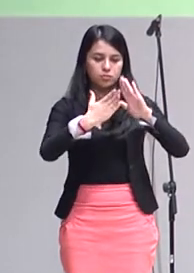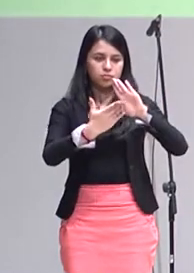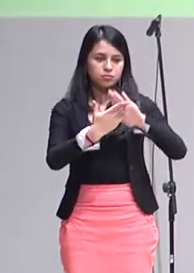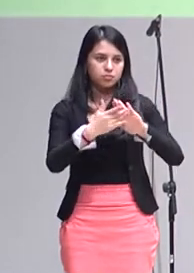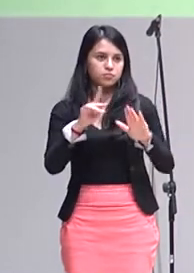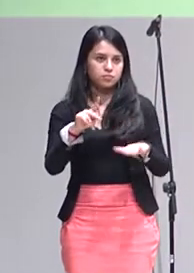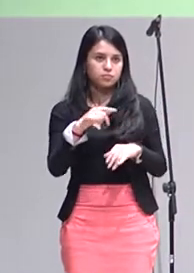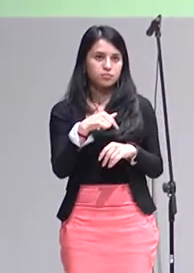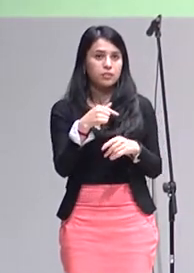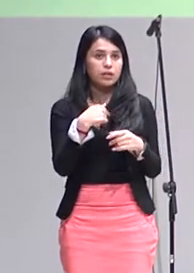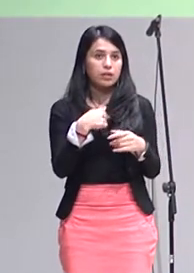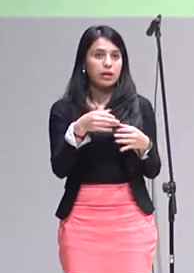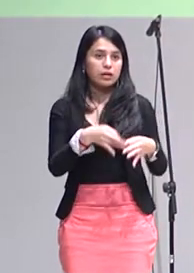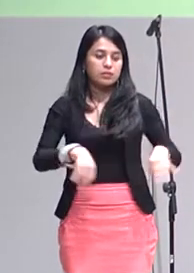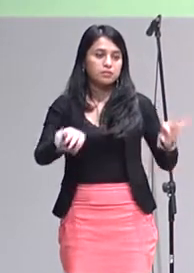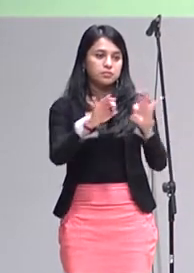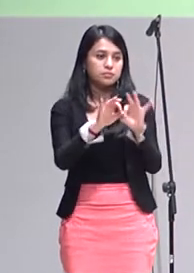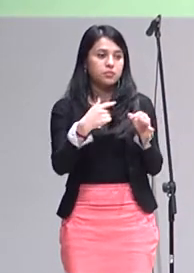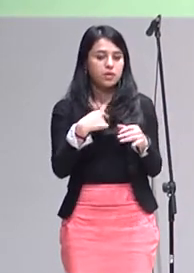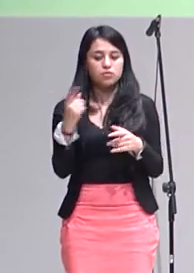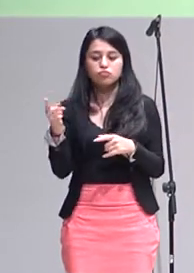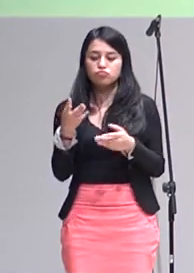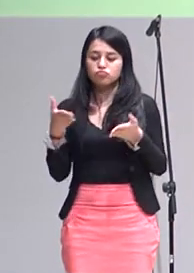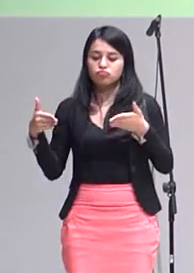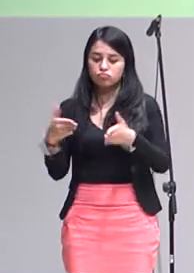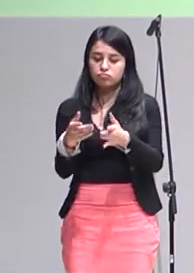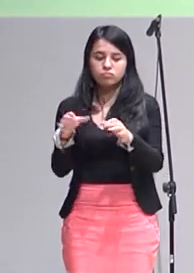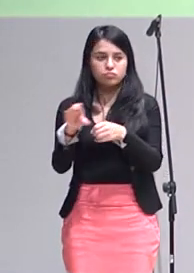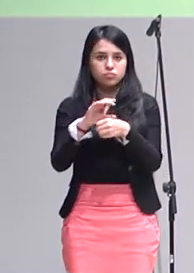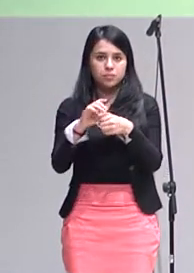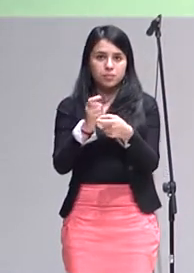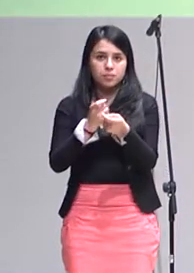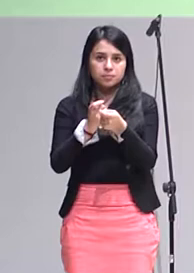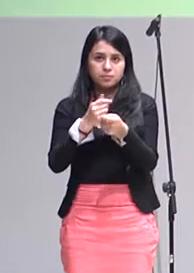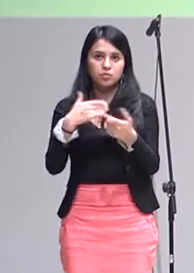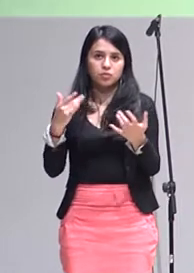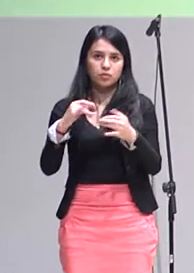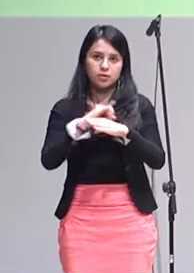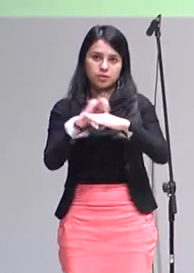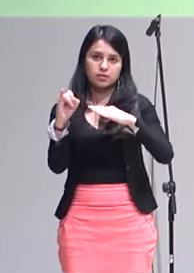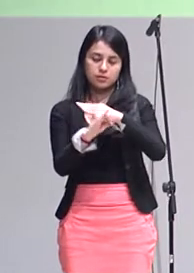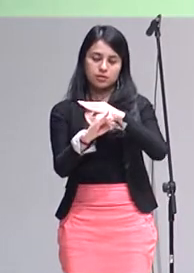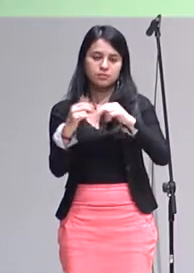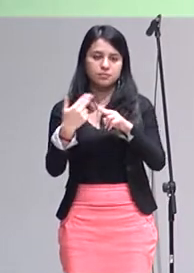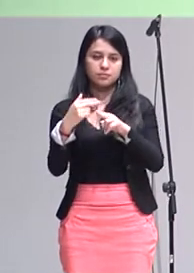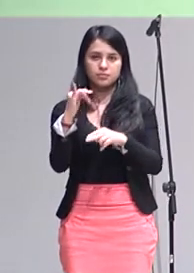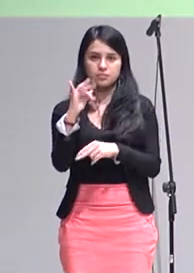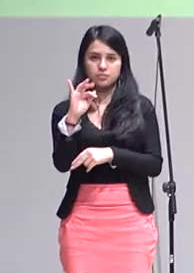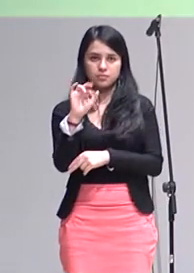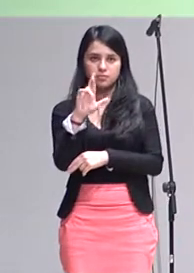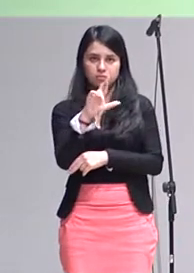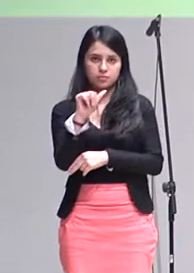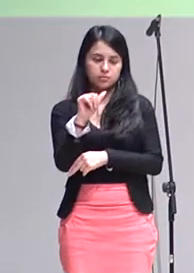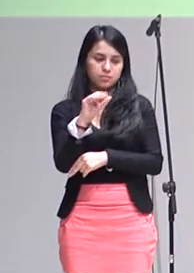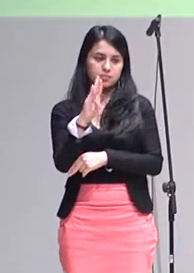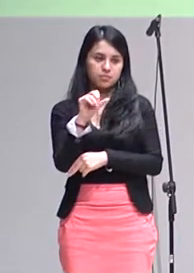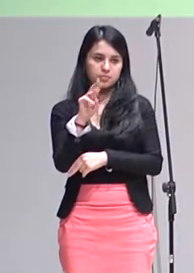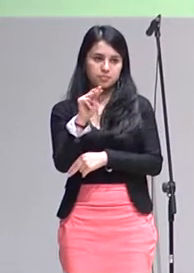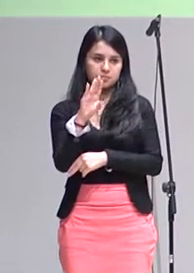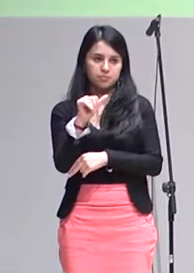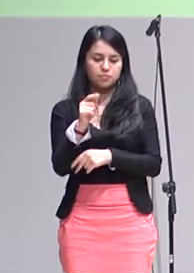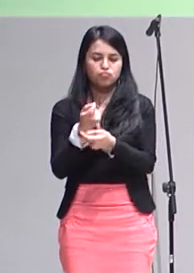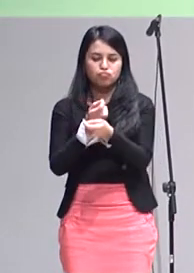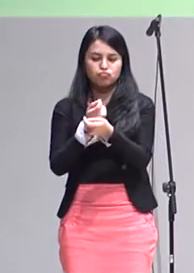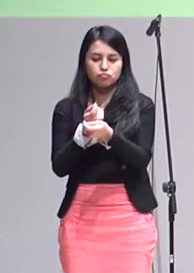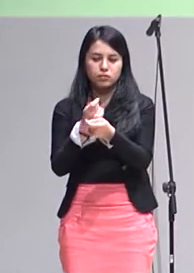Oro. Bueno, es un corregimiento. Está ubicado en la isla de Tierra Bomba. Eso está más o menos a unos 20